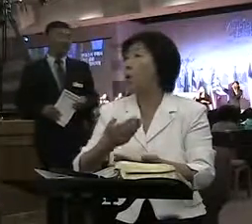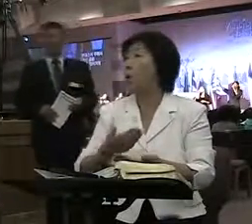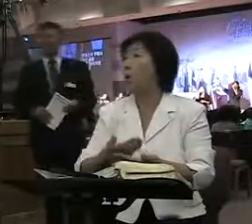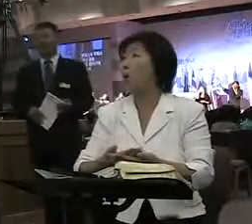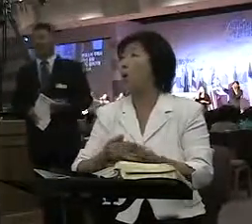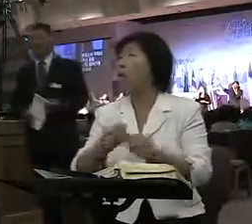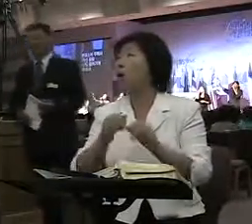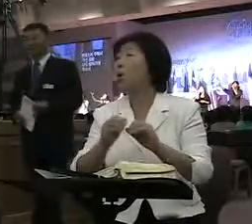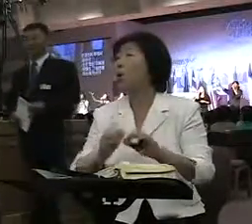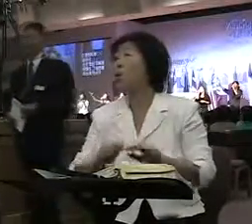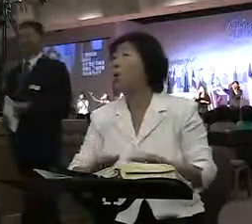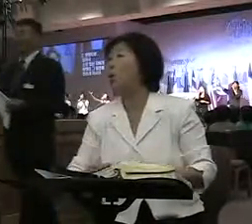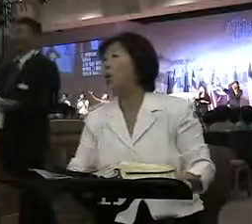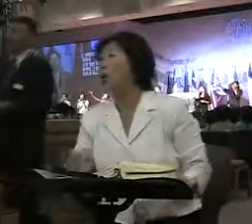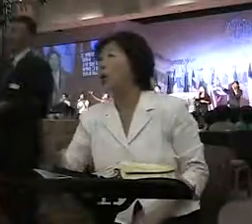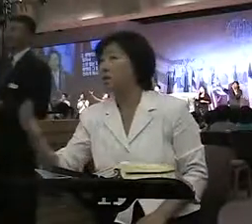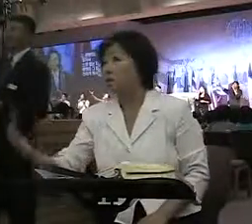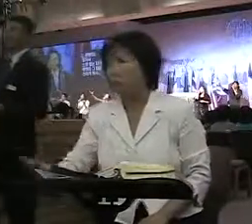하소서.